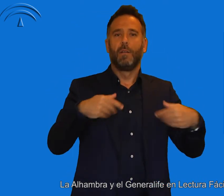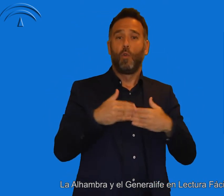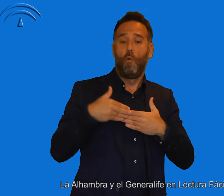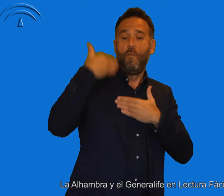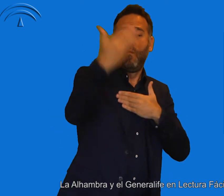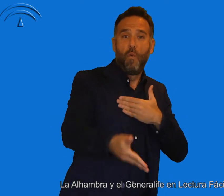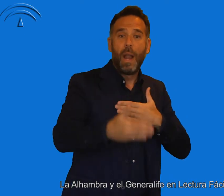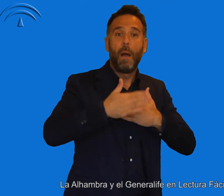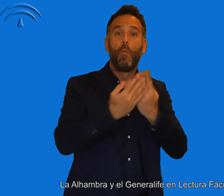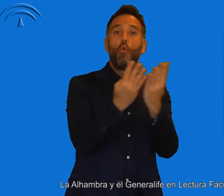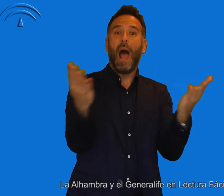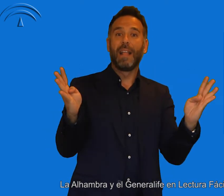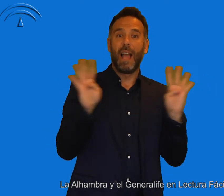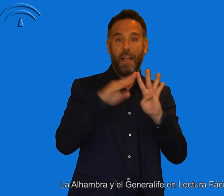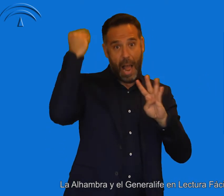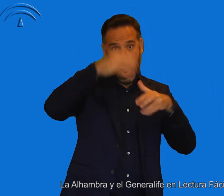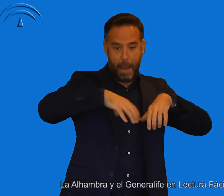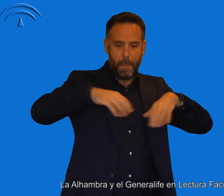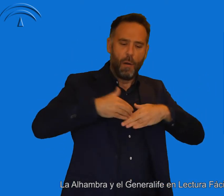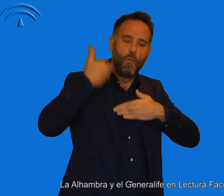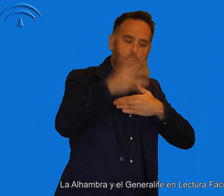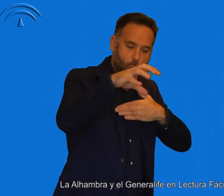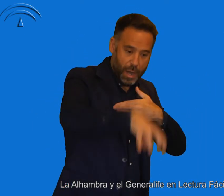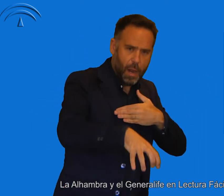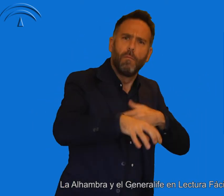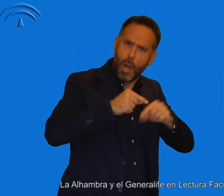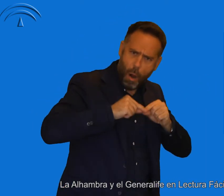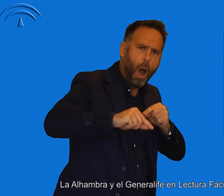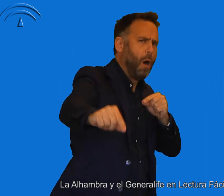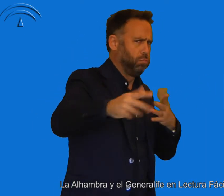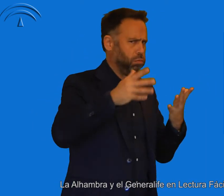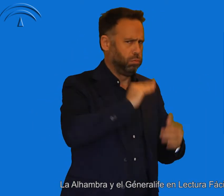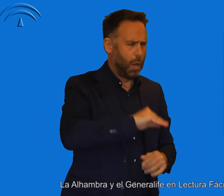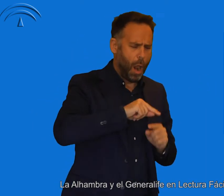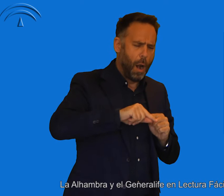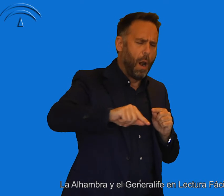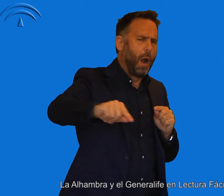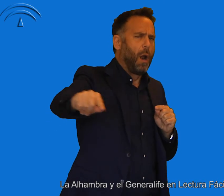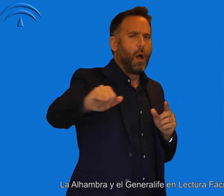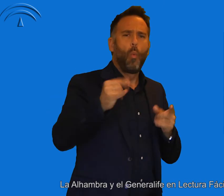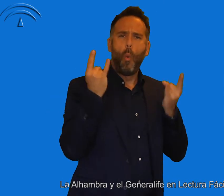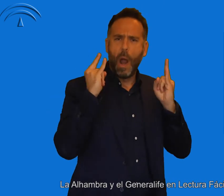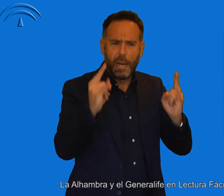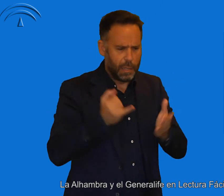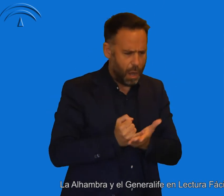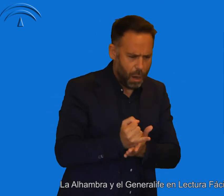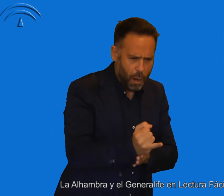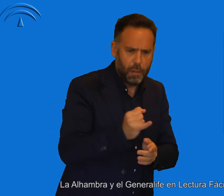de las murallas de la Alhambra. Tenía un terreno extenso, además de la casa y los jardines. Tenía huertas y tierras